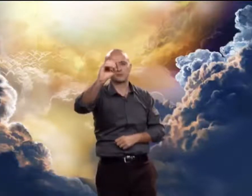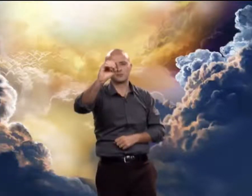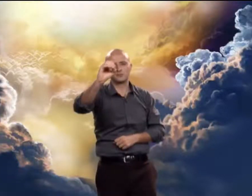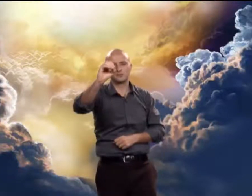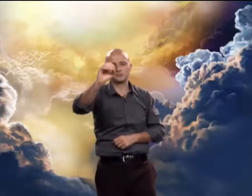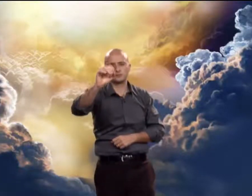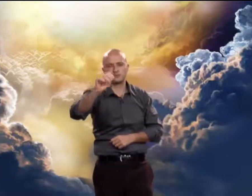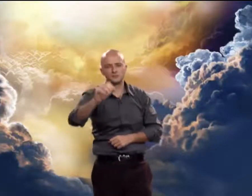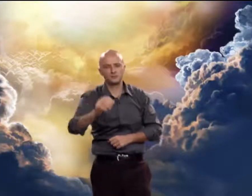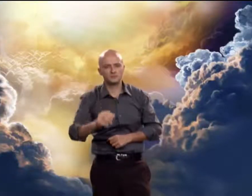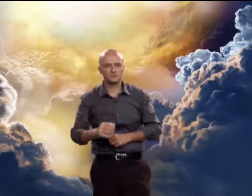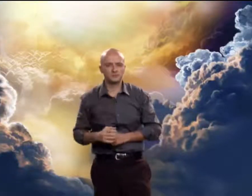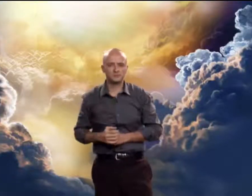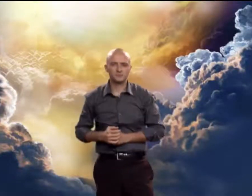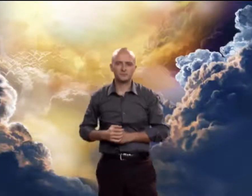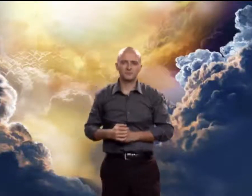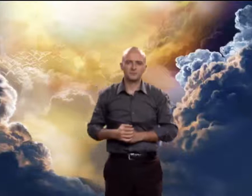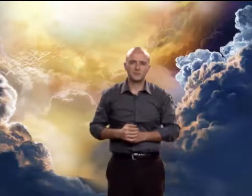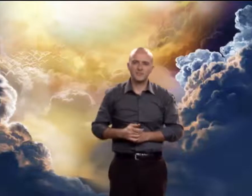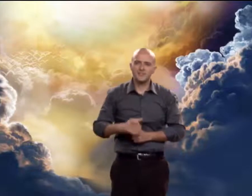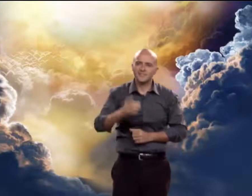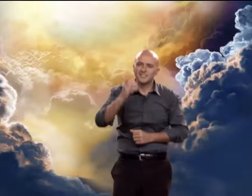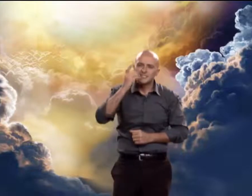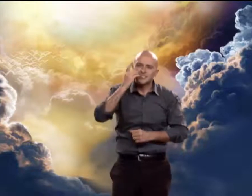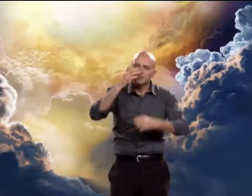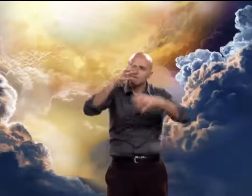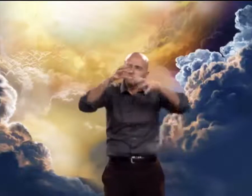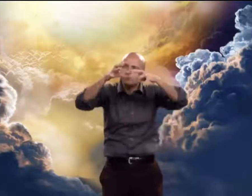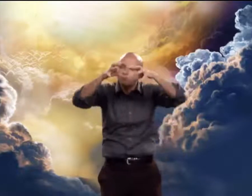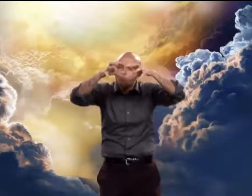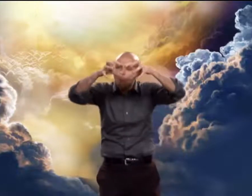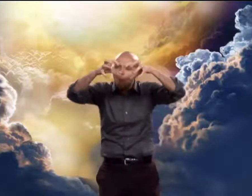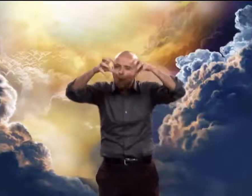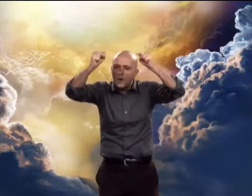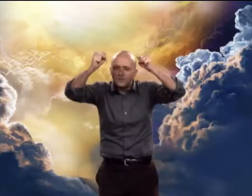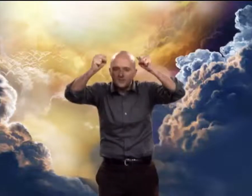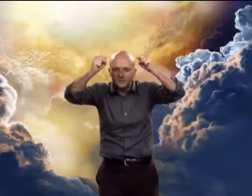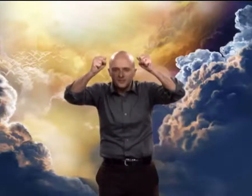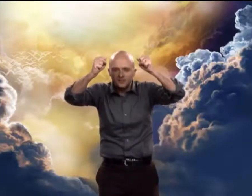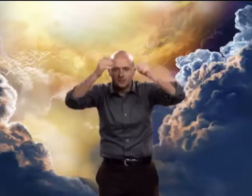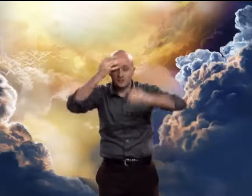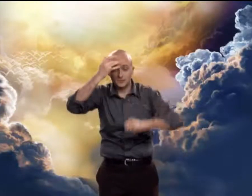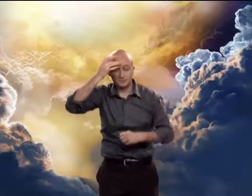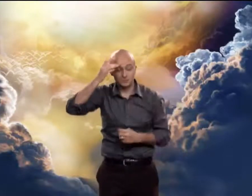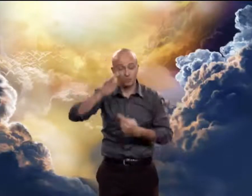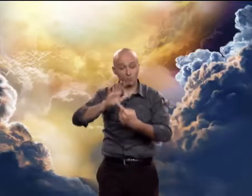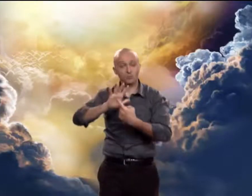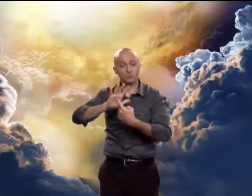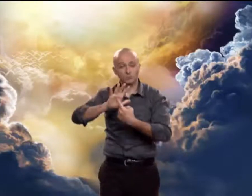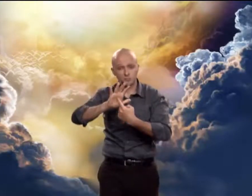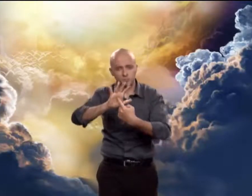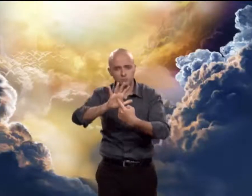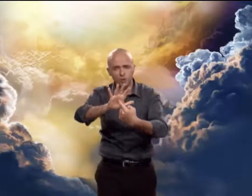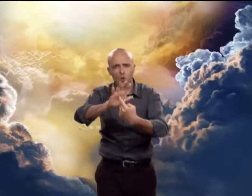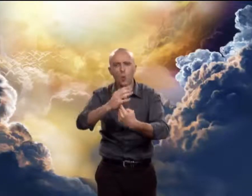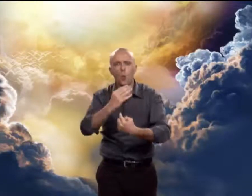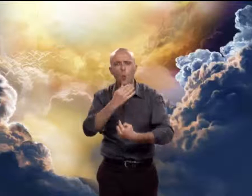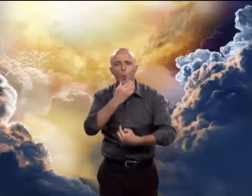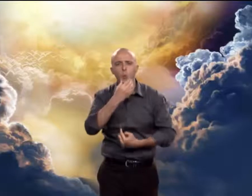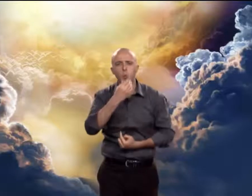popularidade e poder, levavam as pessoas a adiar para um tempo muito distante a ocasião solene em que desapareceria a atual situação